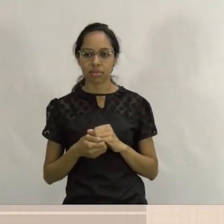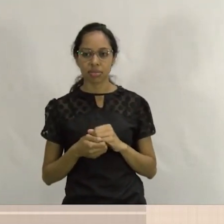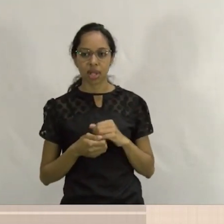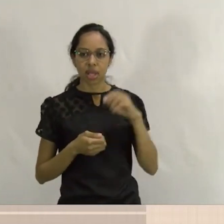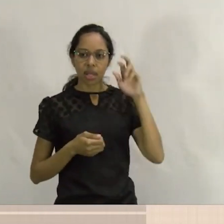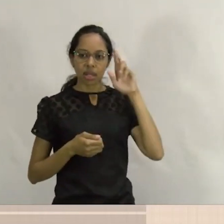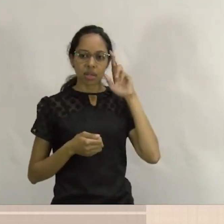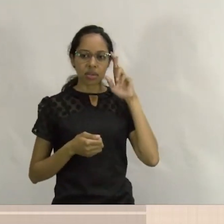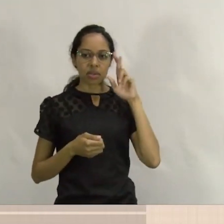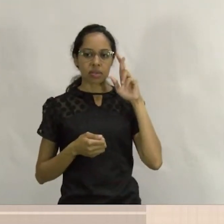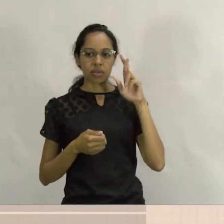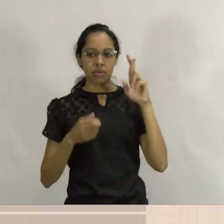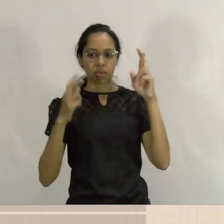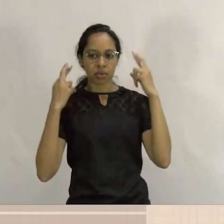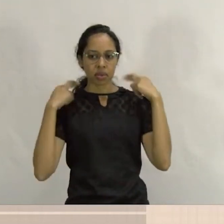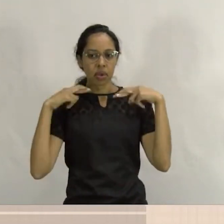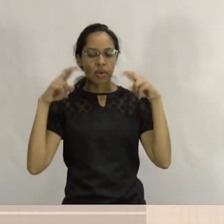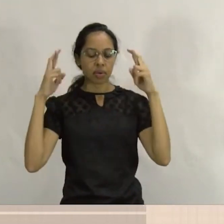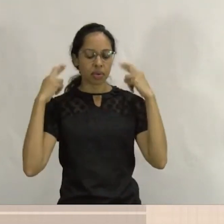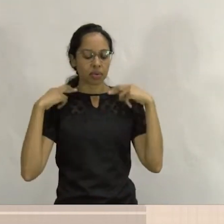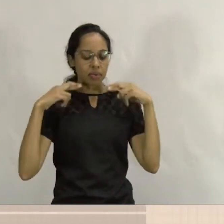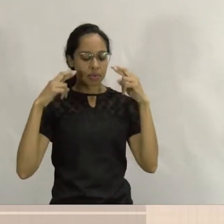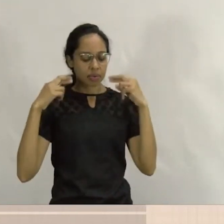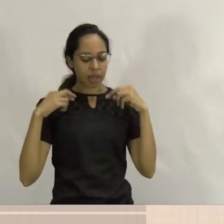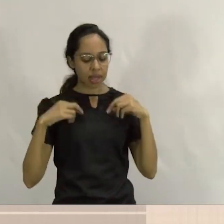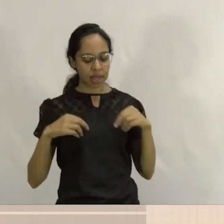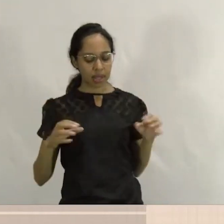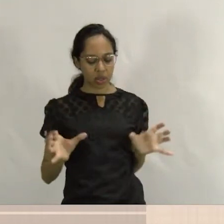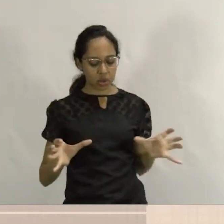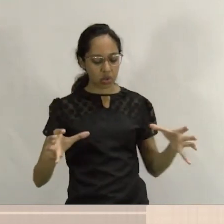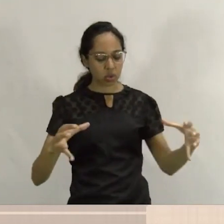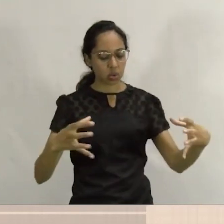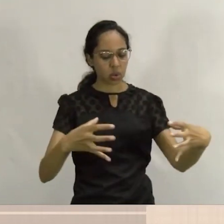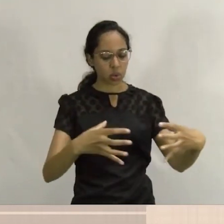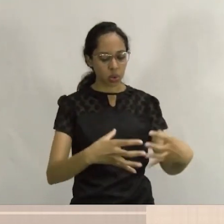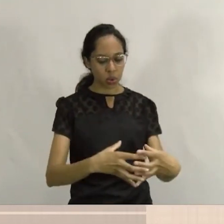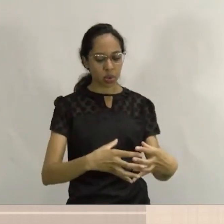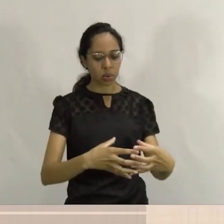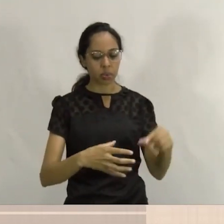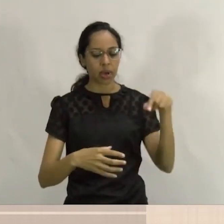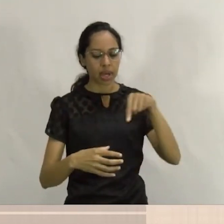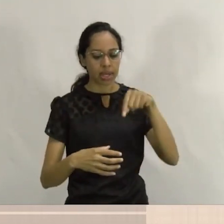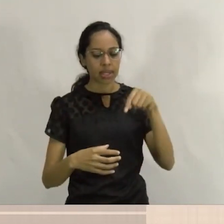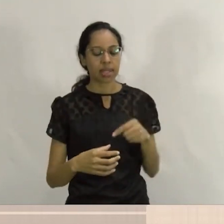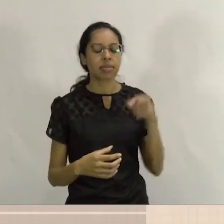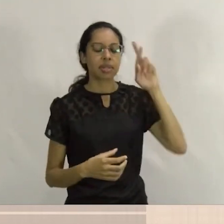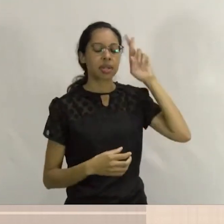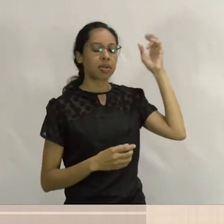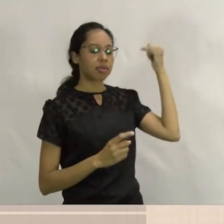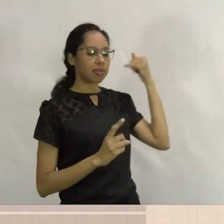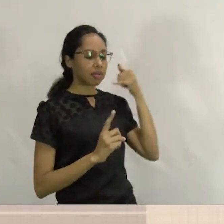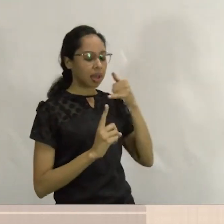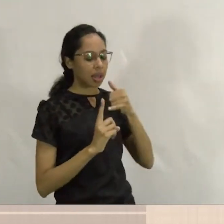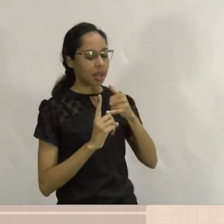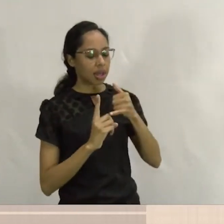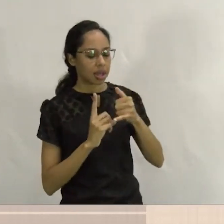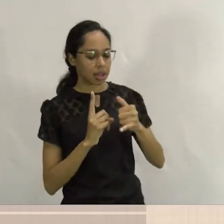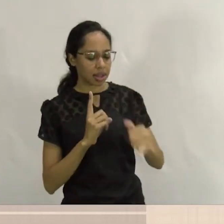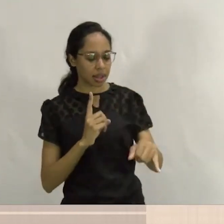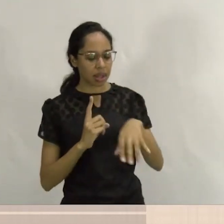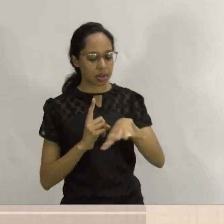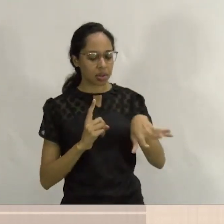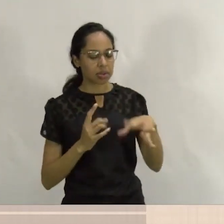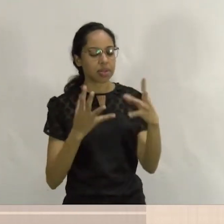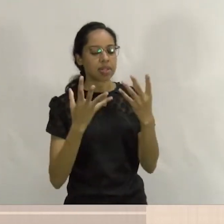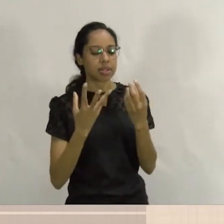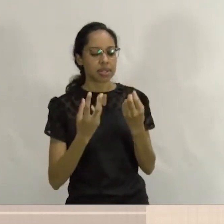ouvem a sua voz. É o falar profético. Quem é ovelha de Deus